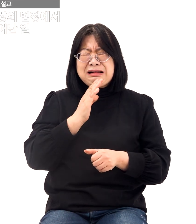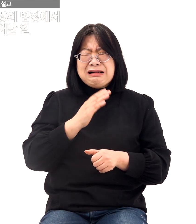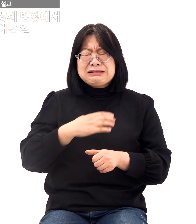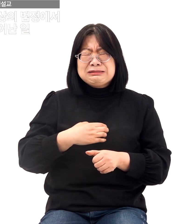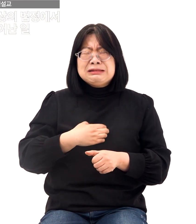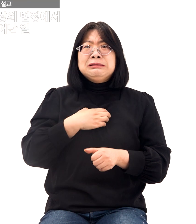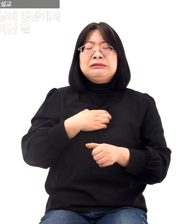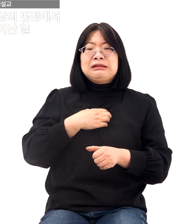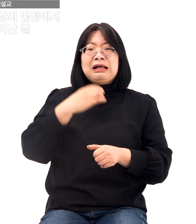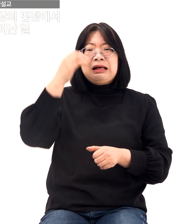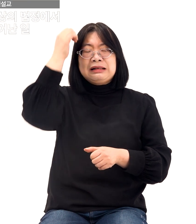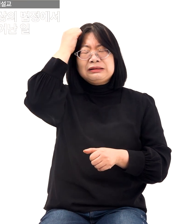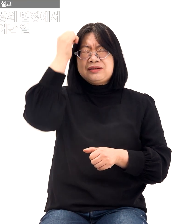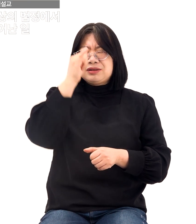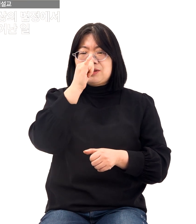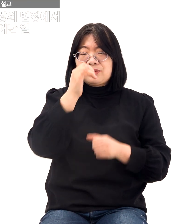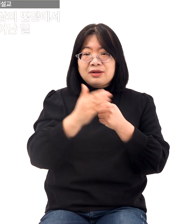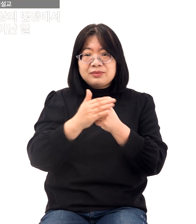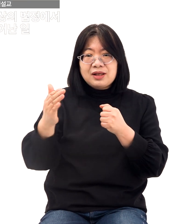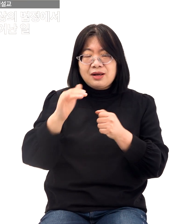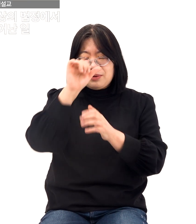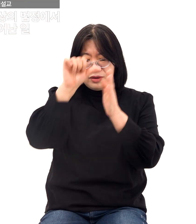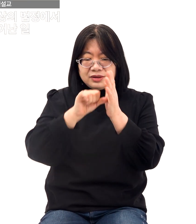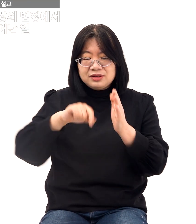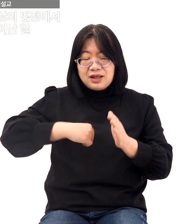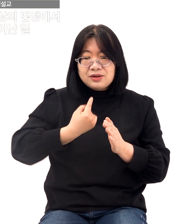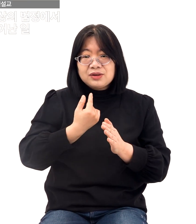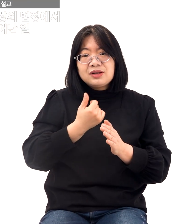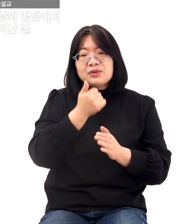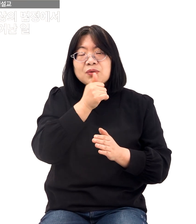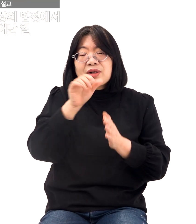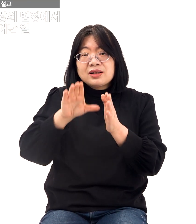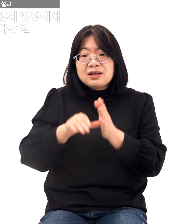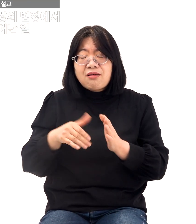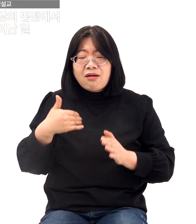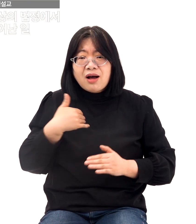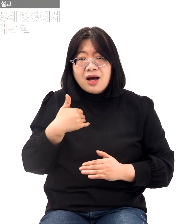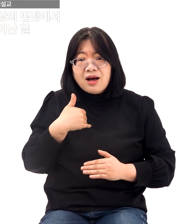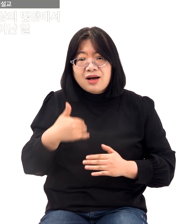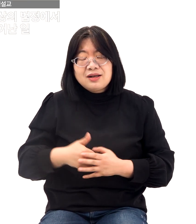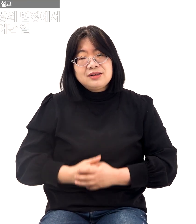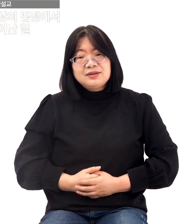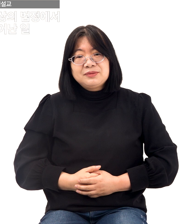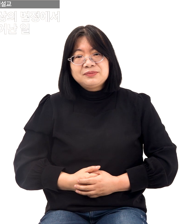그는 평생 자기 존재를 소개할 때 나는